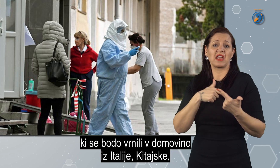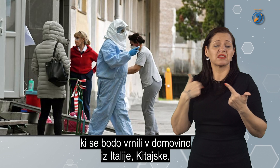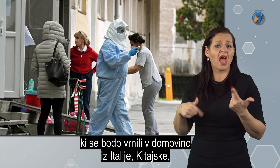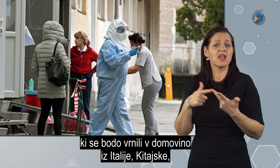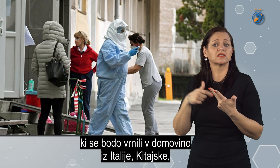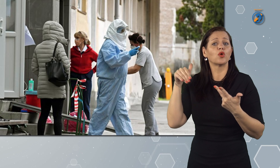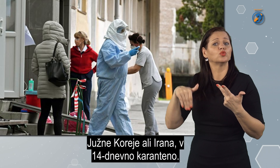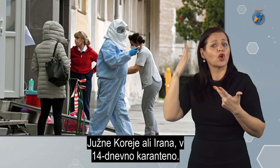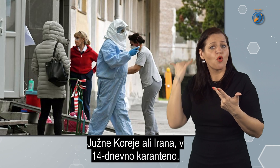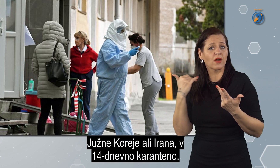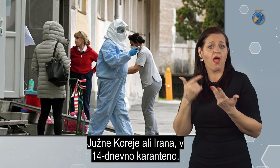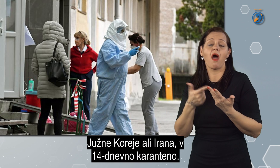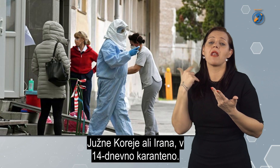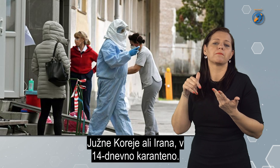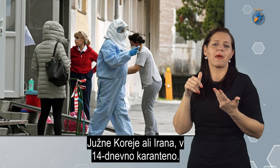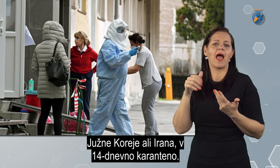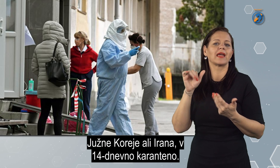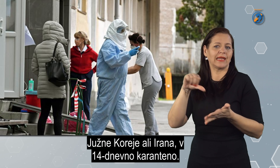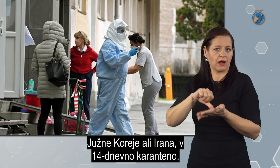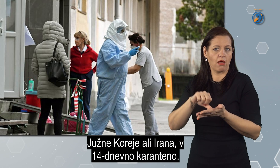ali Irana, v 14-dnevno karanteno.